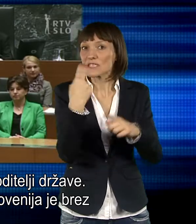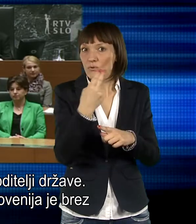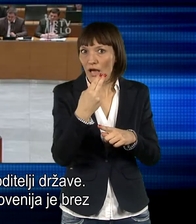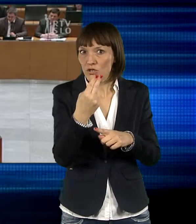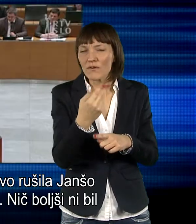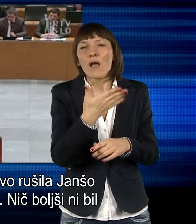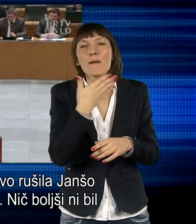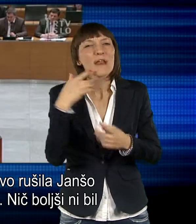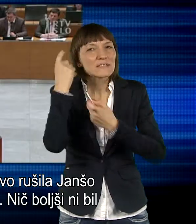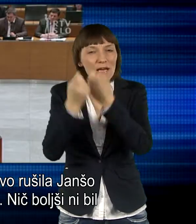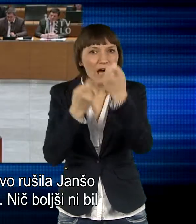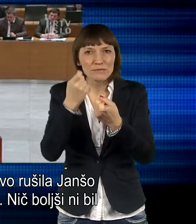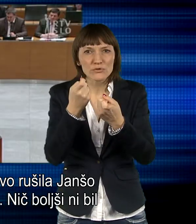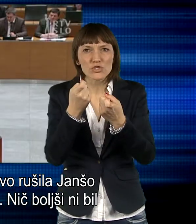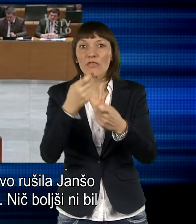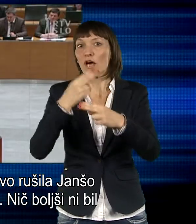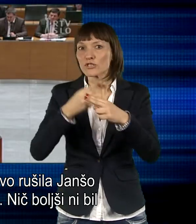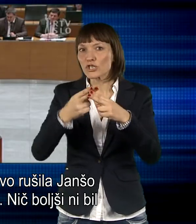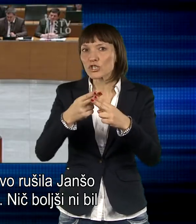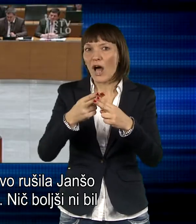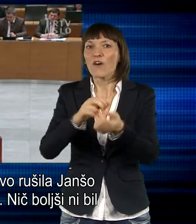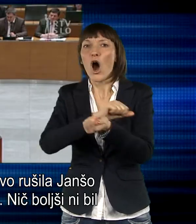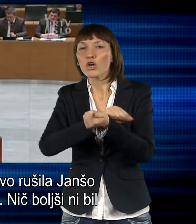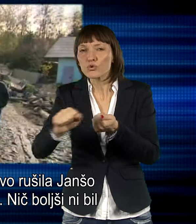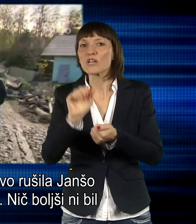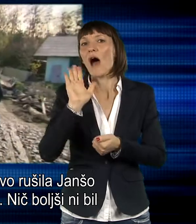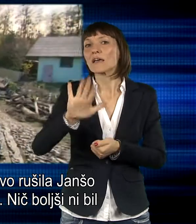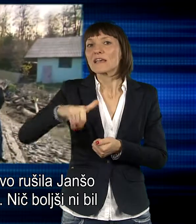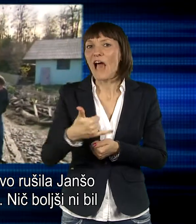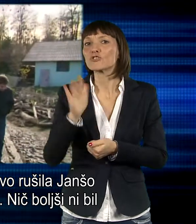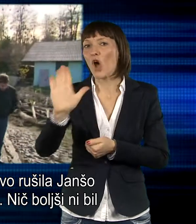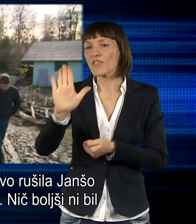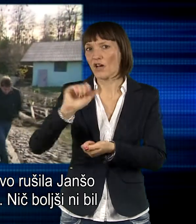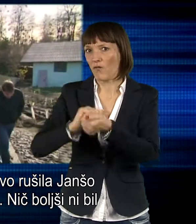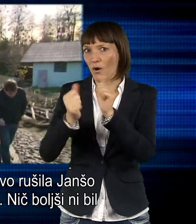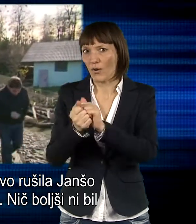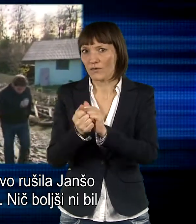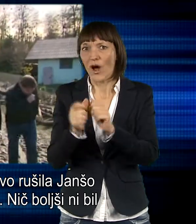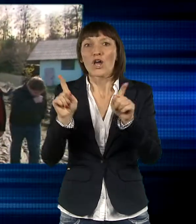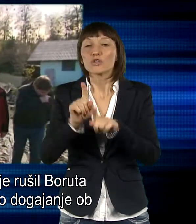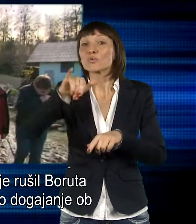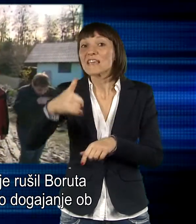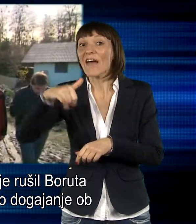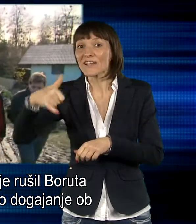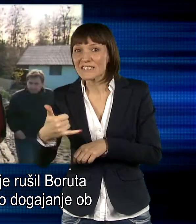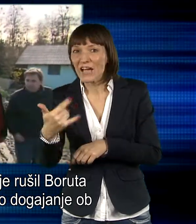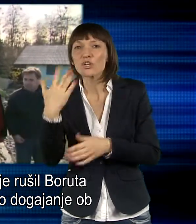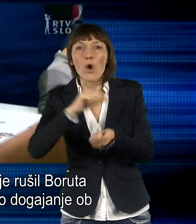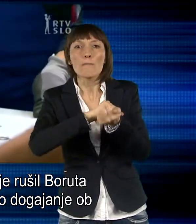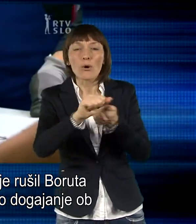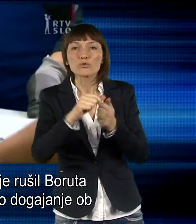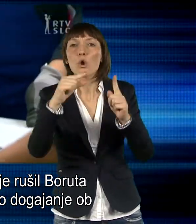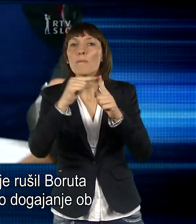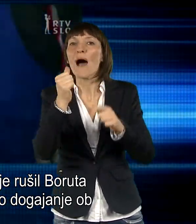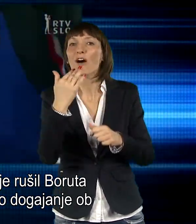Slovenija je brez pomisleka na državo rušila Janša in njegove reforme. Nič boljši ni bil Janez Janša, ko je rušil